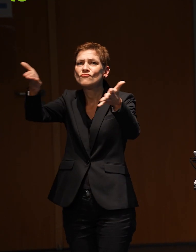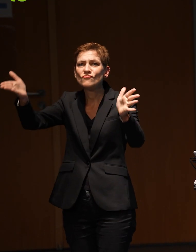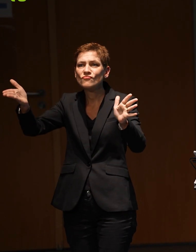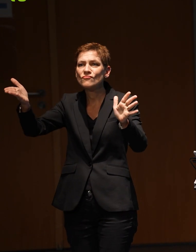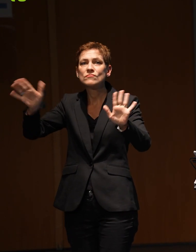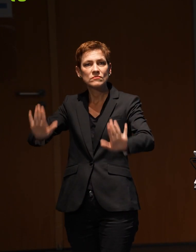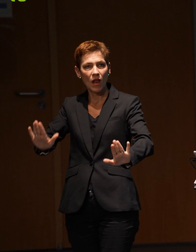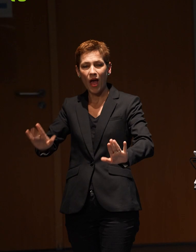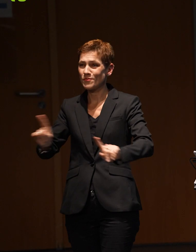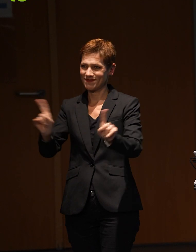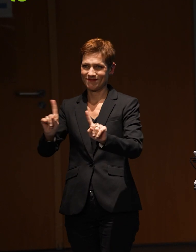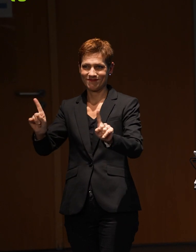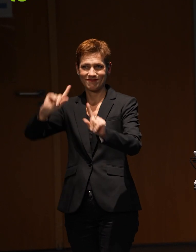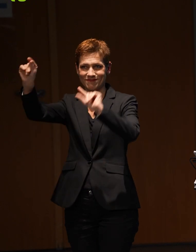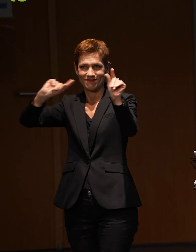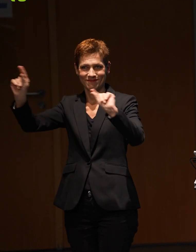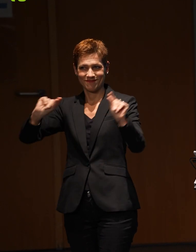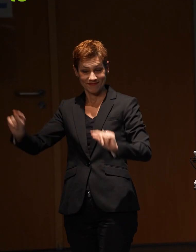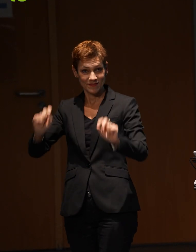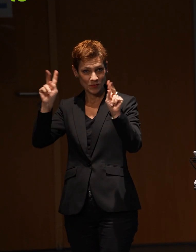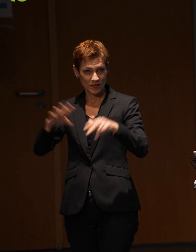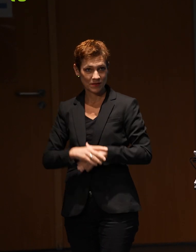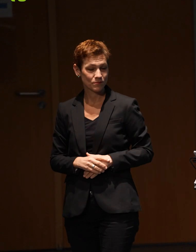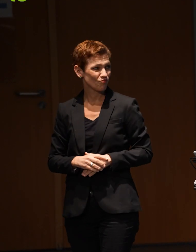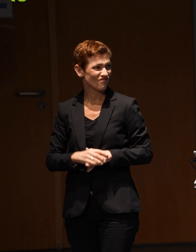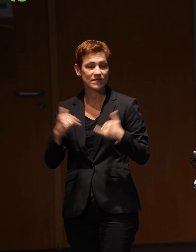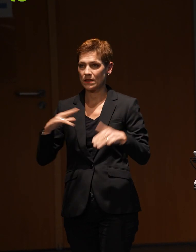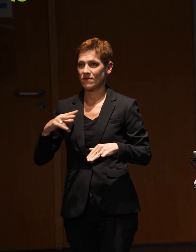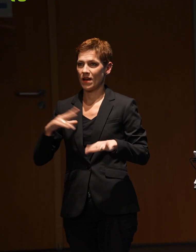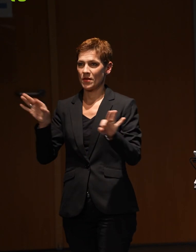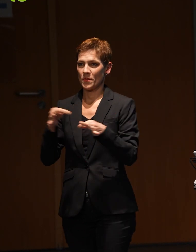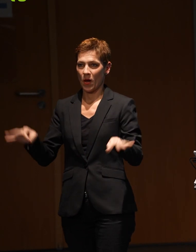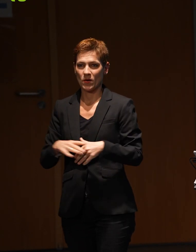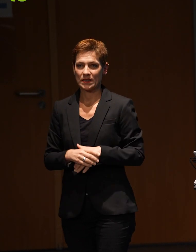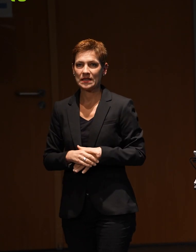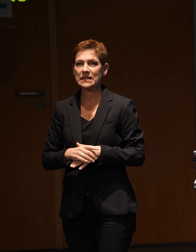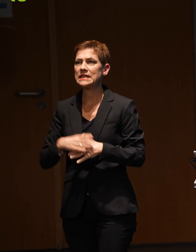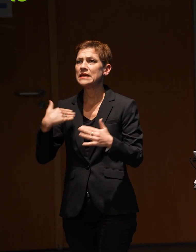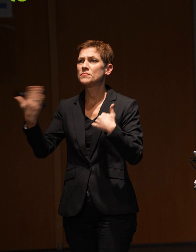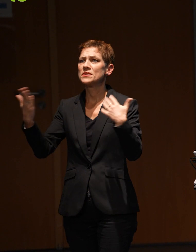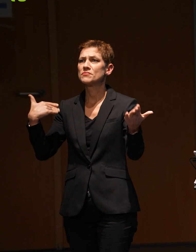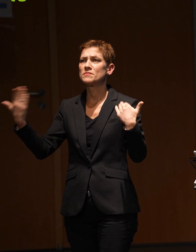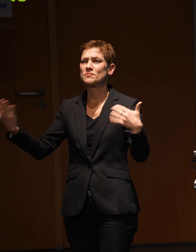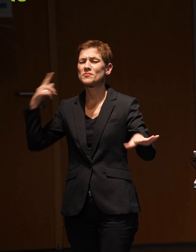nicht länger hier aufhalten und nicht die ganze Zeit das Quietschen der